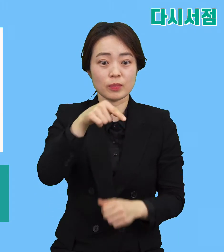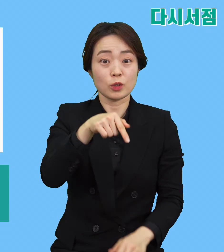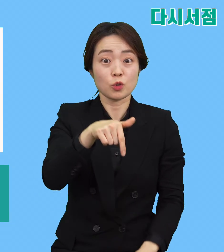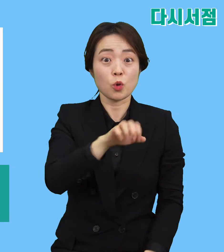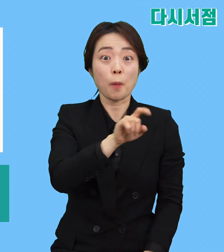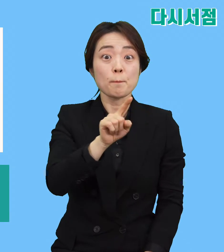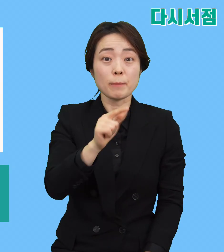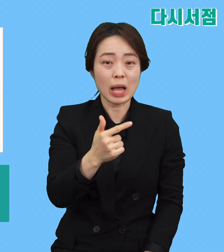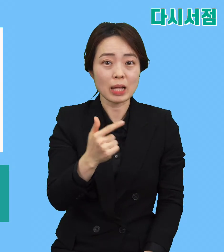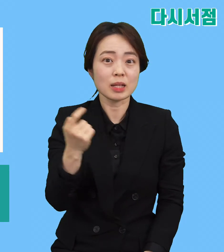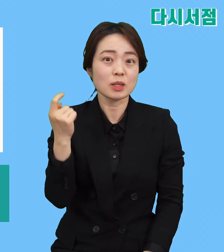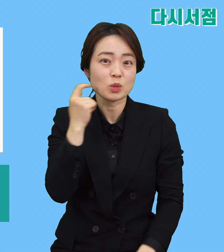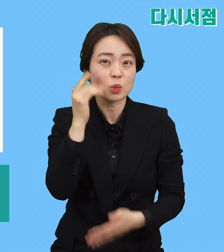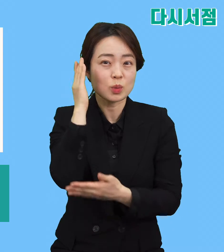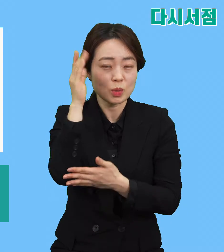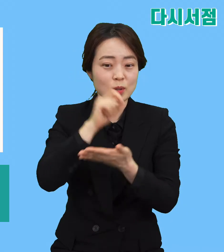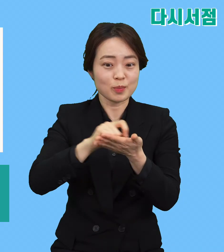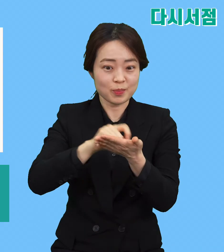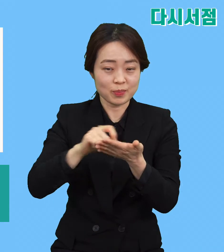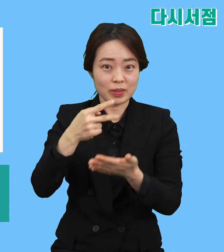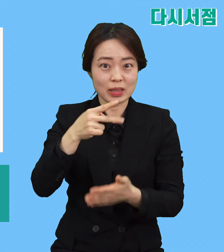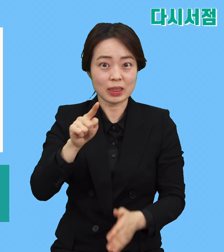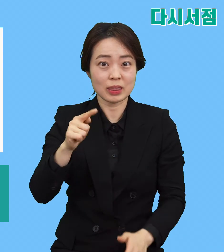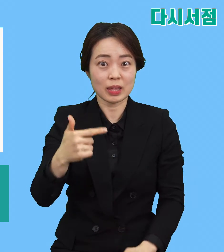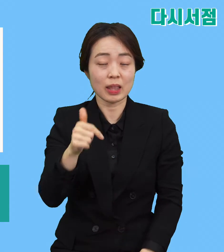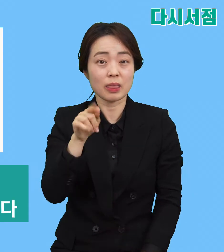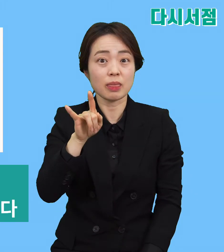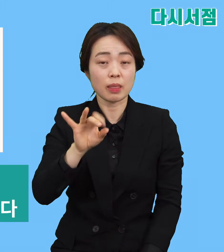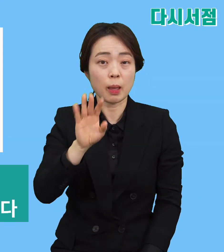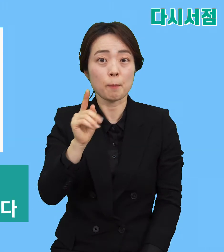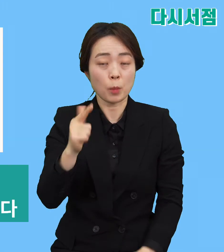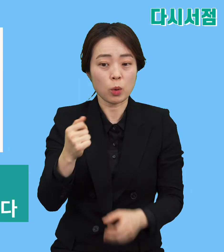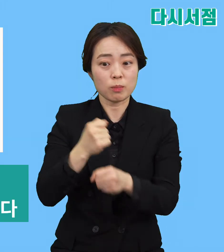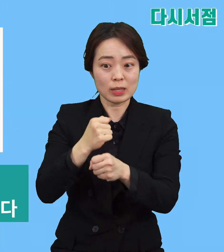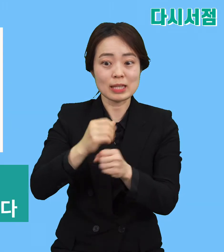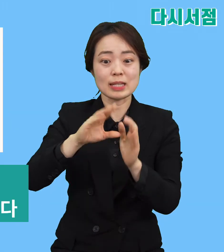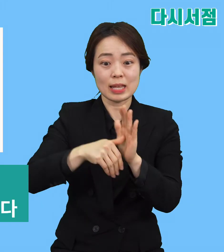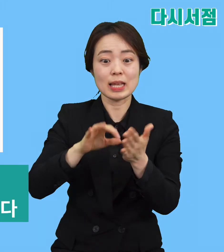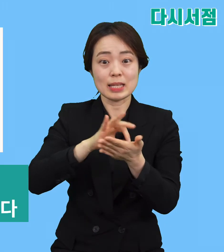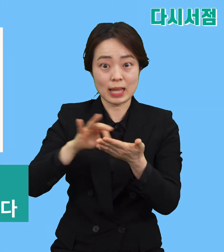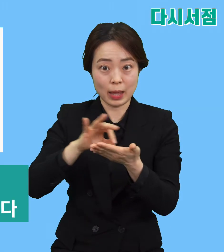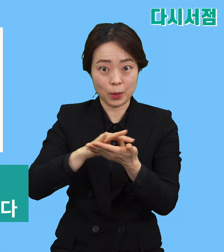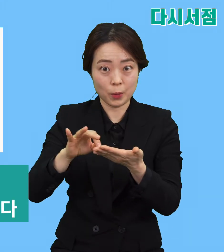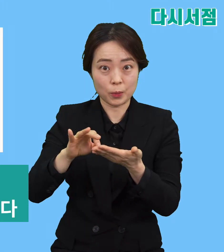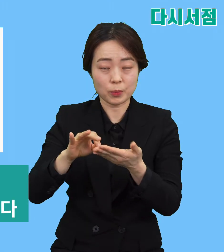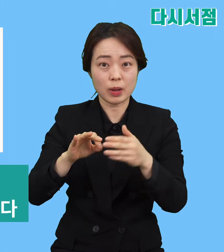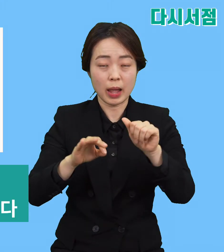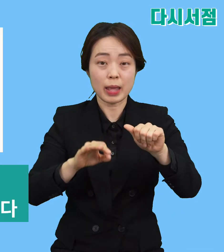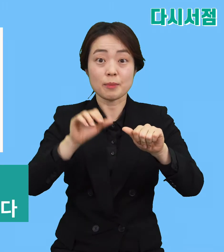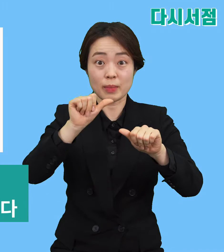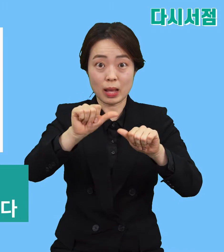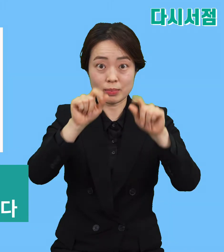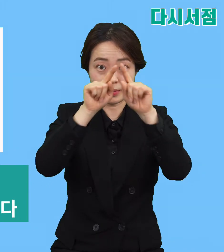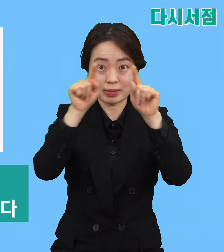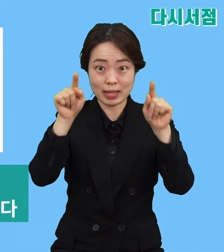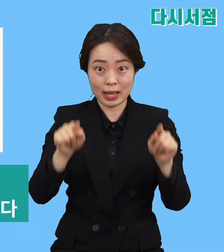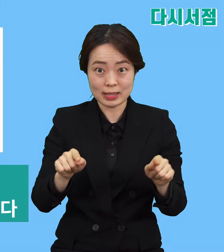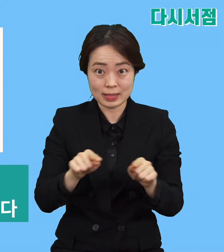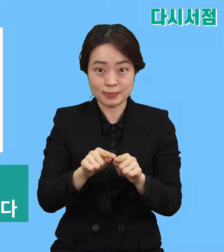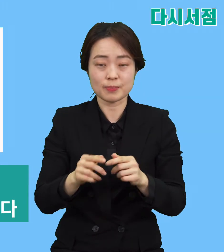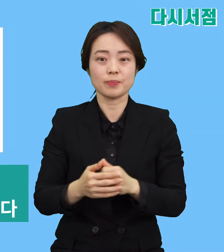소설이나 단행본을 제작할 때 많이 쓰이는데요. A4보다 작은 A5 사이즈를 떠올리면